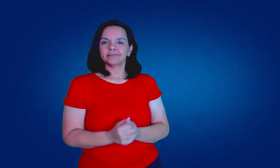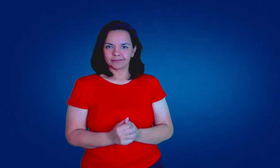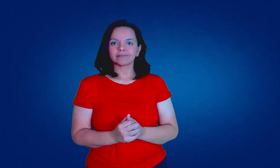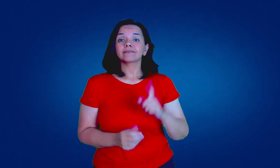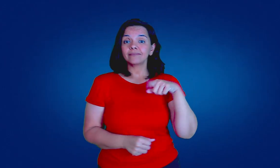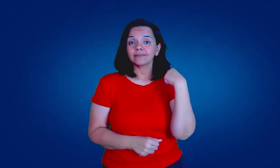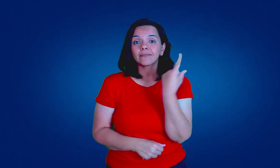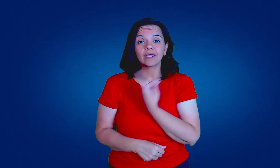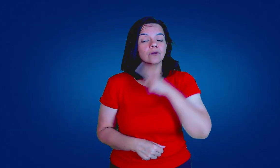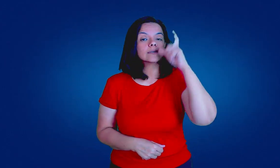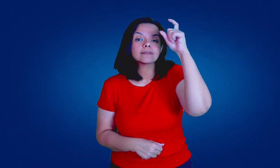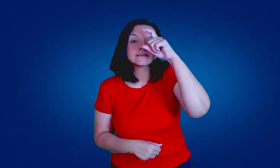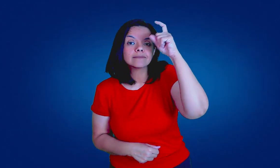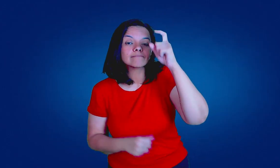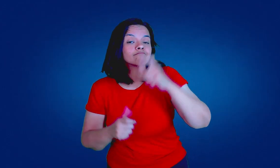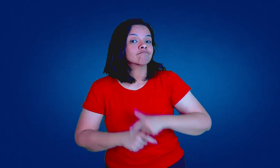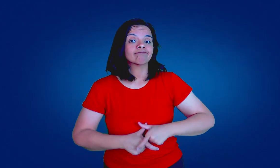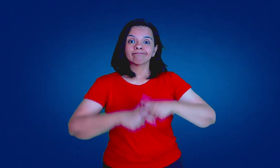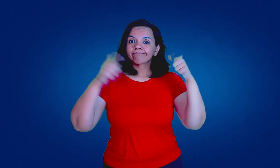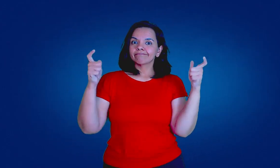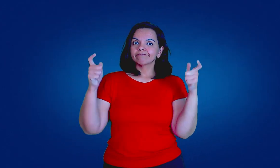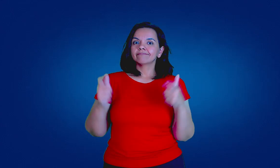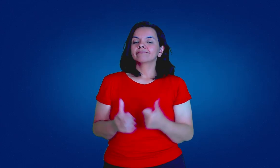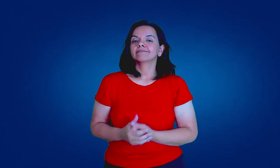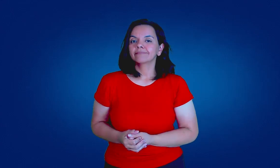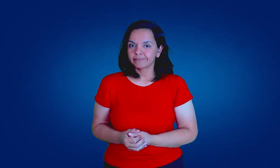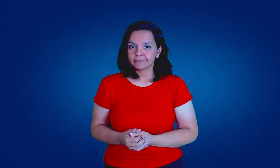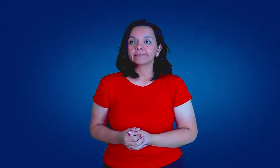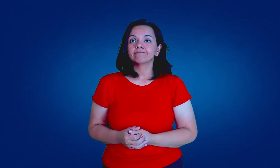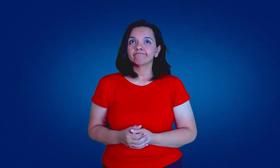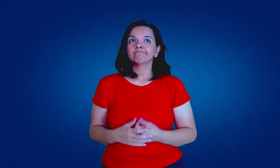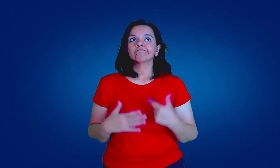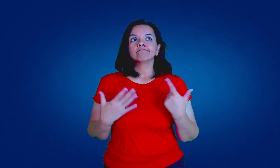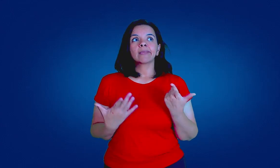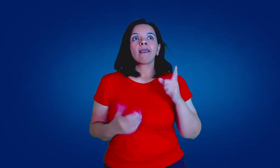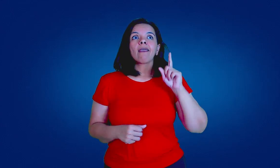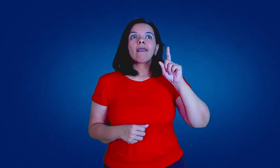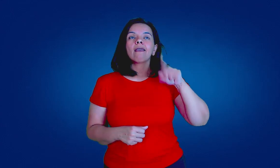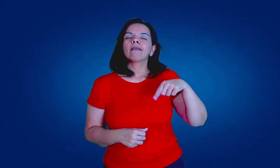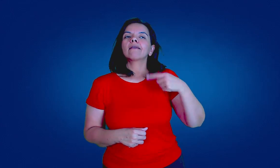E com isso nós podemos encontrar e ser mais felizes, mais sábios.